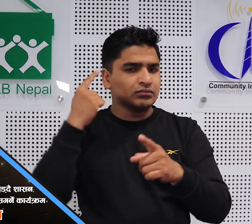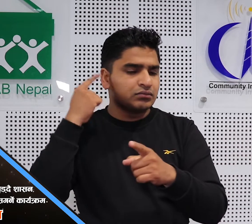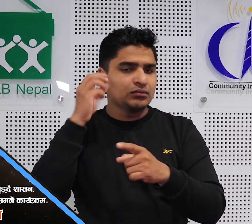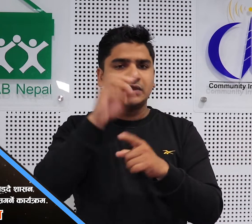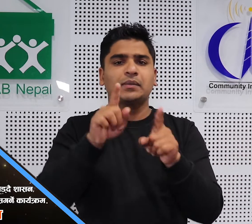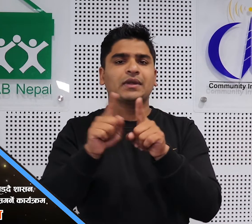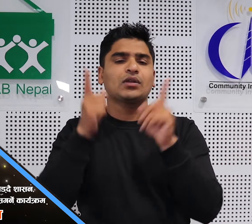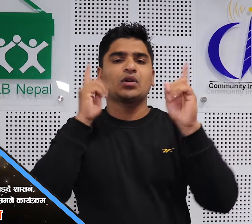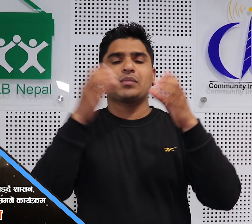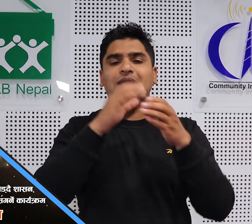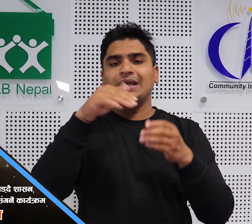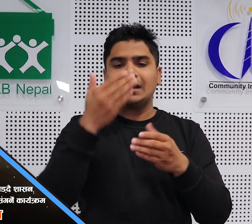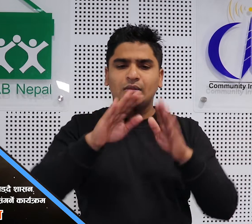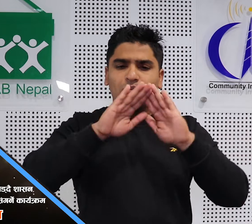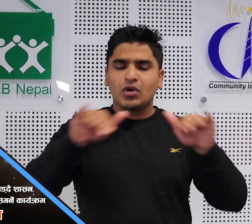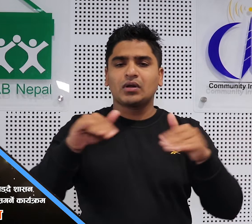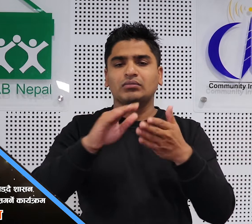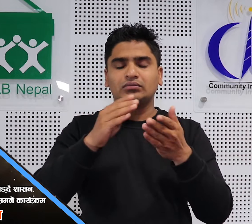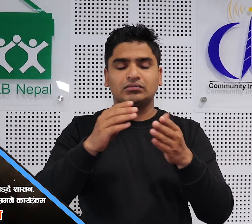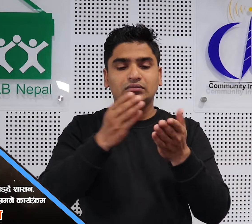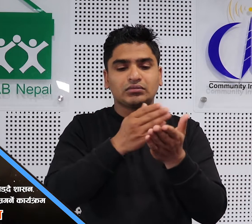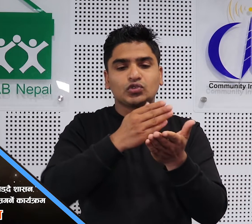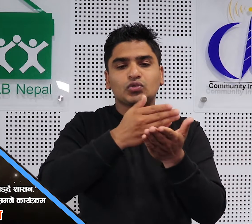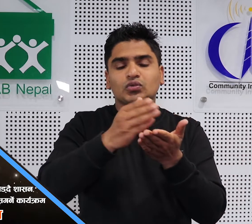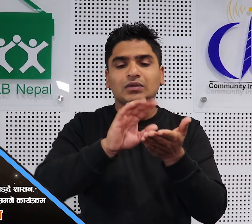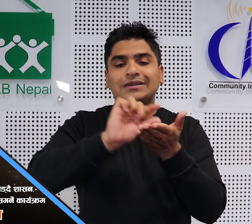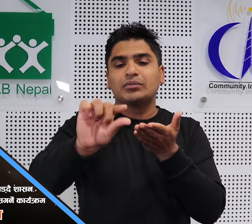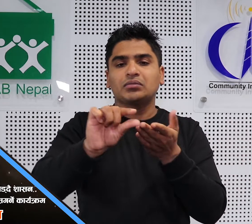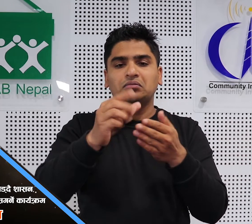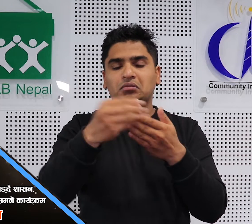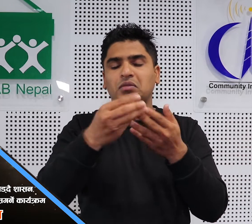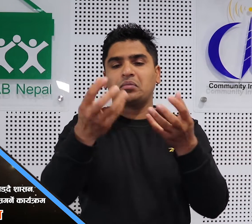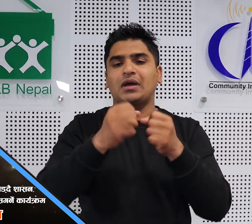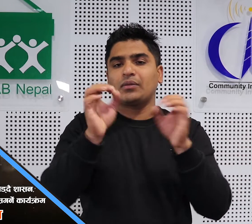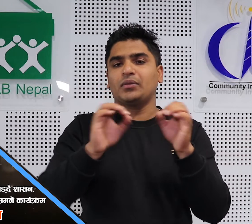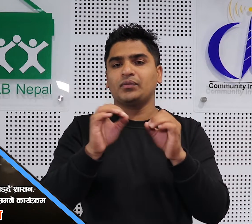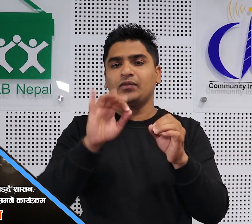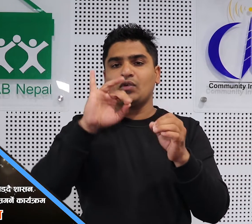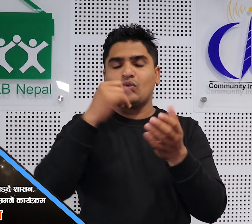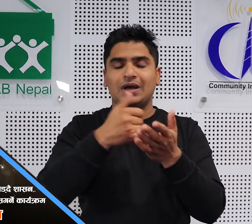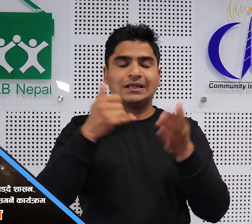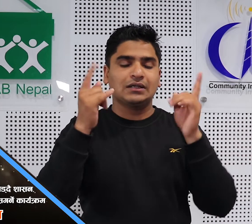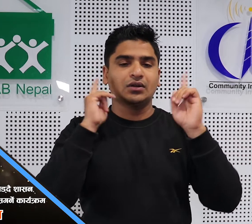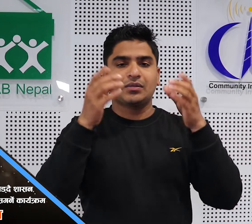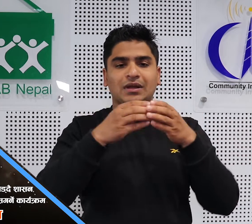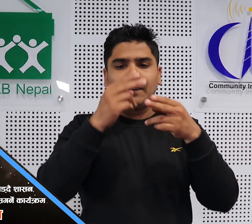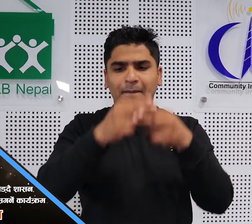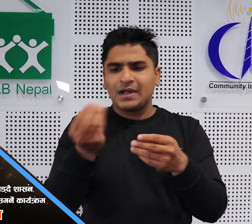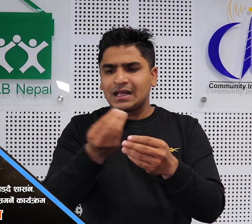पनि नगरपालिकालाई छुट्टिएको रकम प्राप्त हुन सकेको छैन। अर्कोतर्फ वालिङ नगरपालिकाले विनियोजन गरेका साना साना